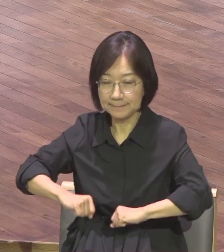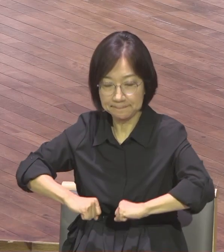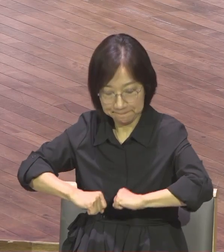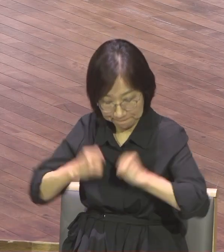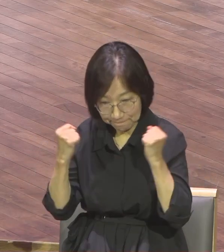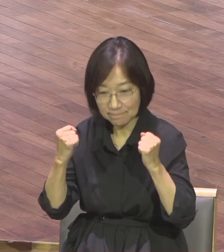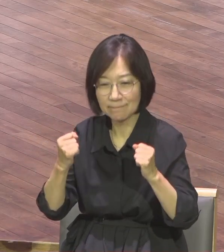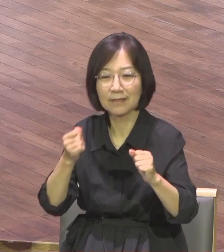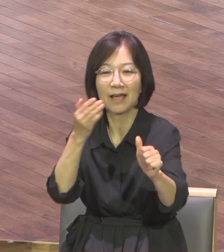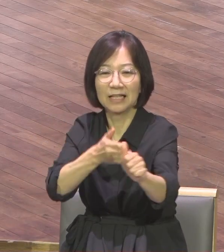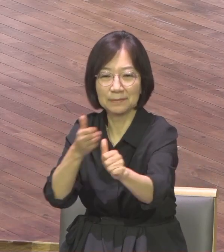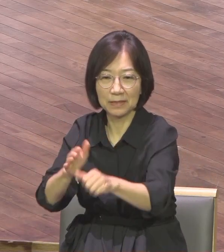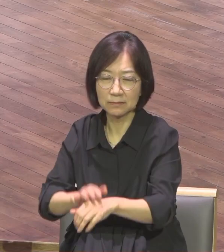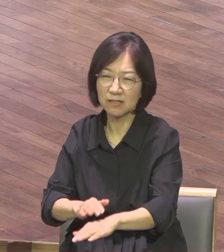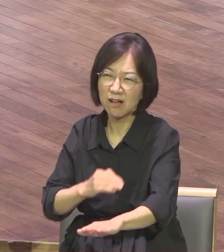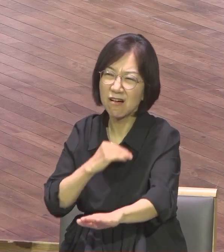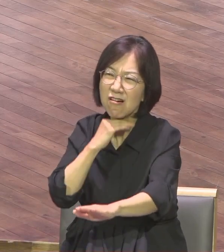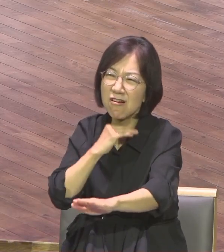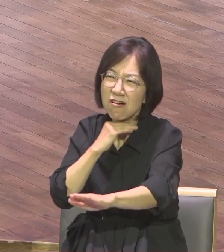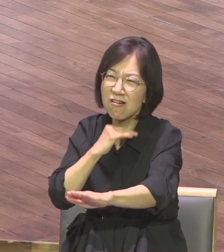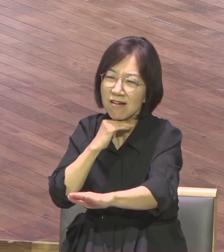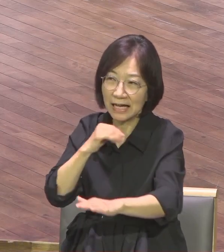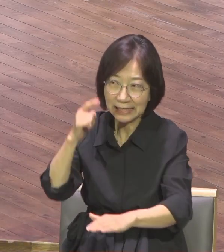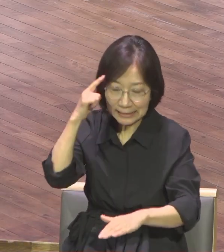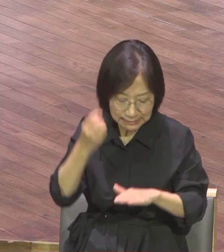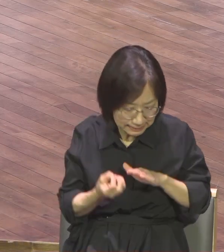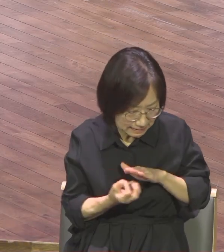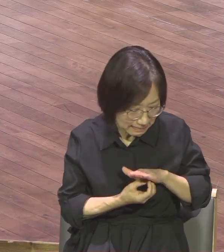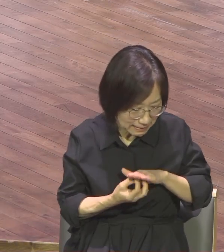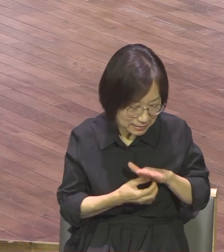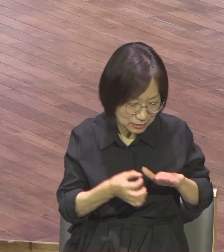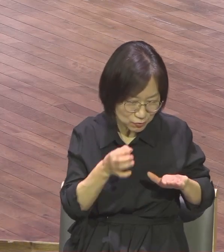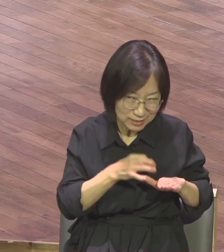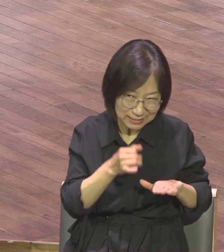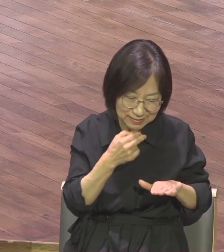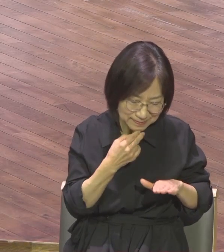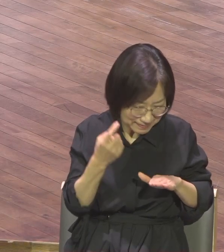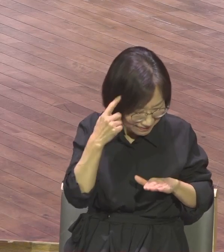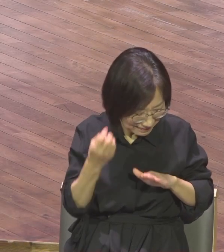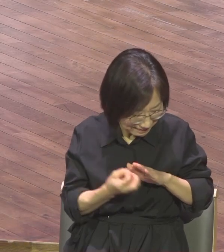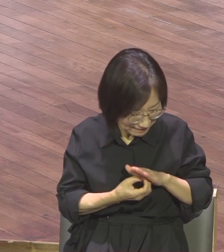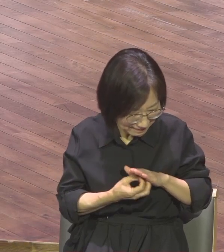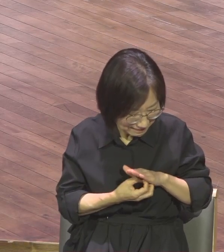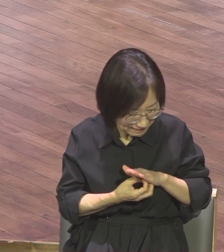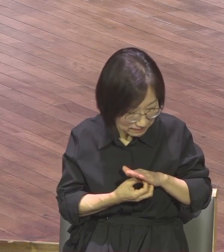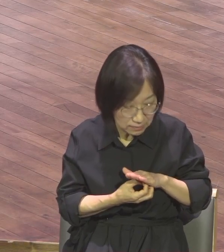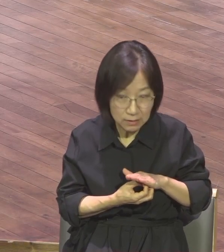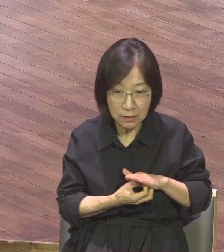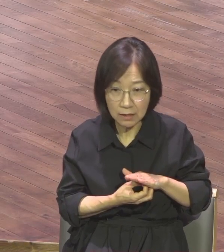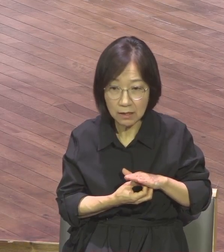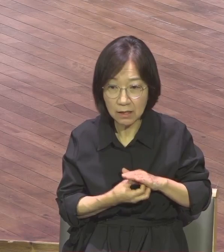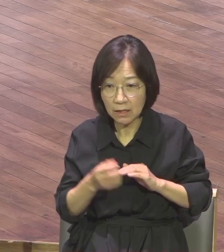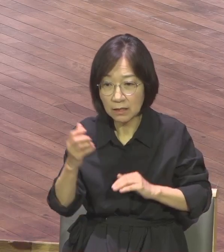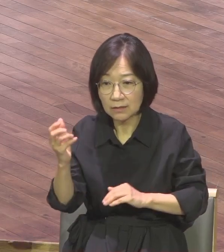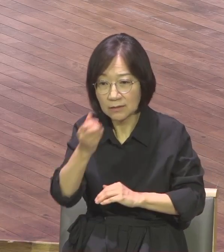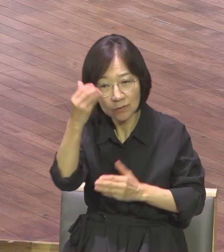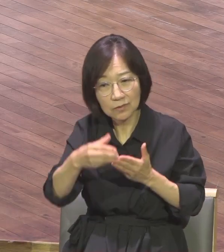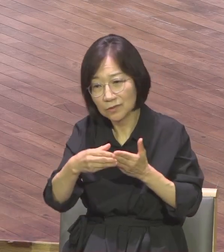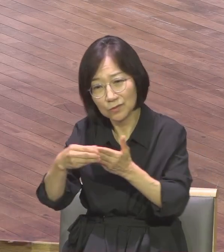굴리고 앞뒤 계산 다 하고 이런저런 거 맨날 또 머리 굴리면 성령을 못 받아요.